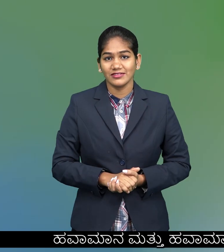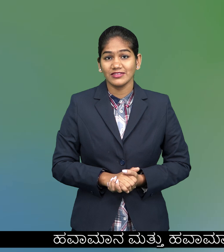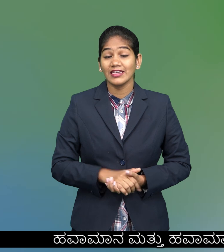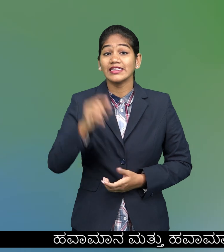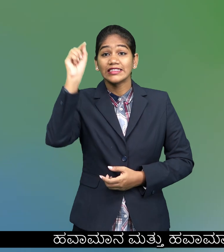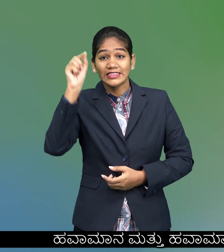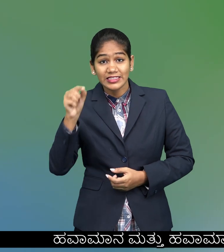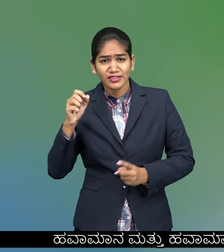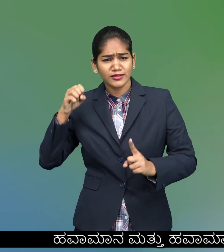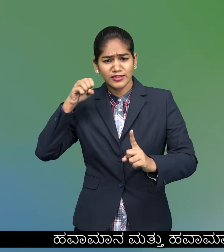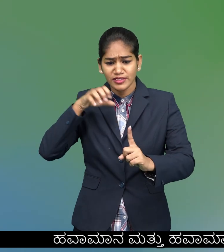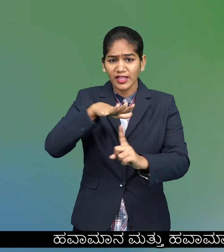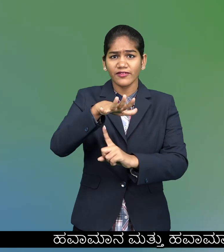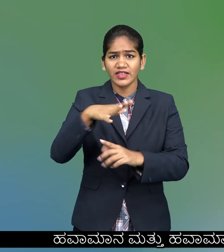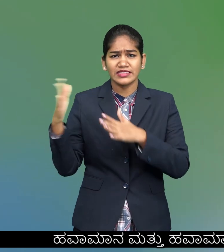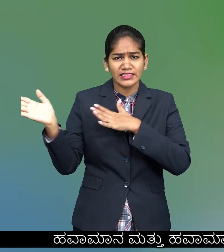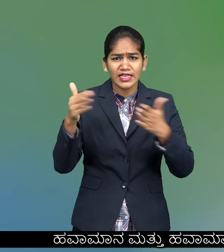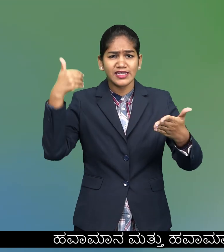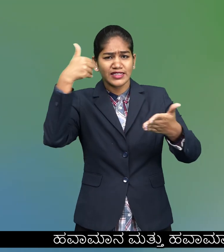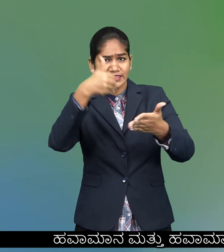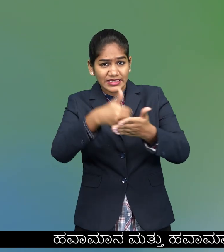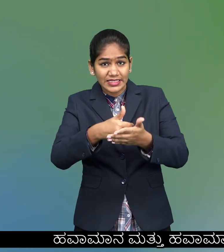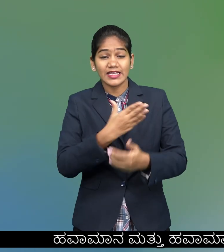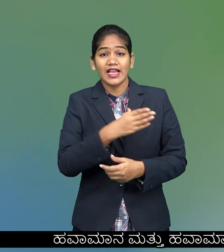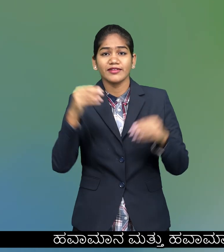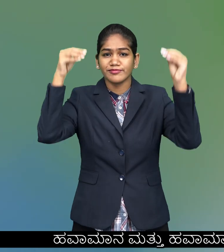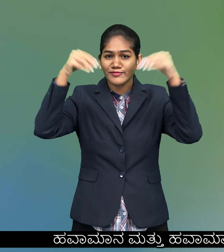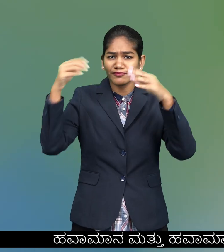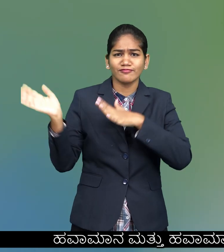ಹವಾಮಾನ ಮತ್ತು ಹವಾಮಾನದ ಮೇಲೆ ಪ್ರಭಾವ ಬೀರುವ ಅಂಶಗಳು.